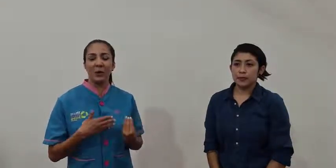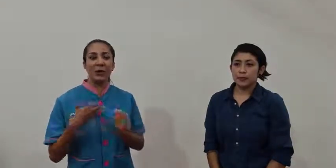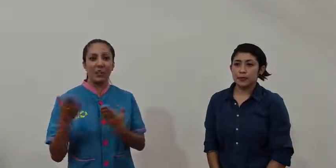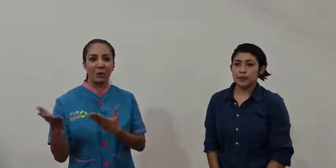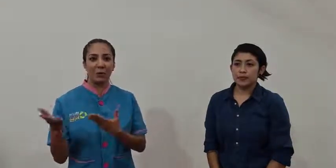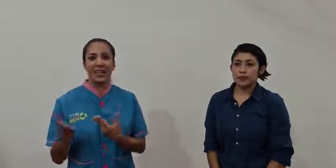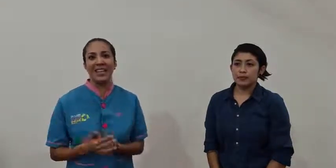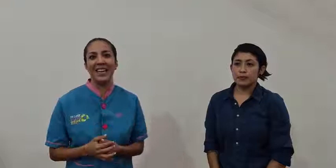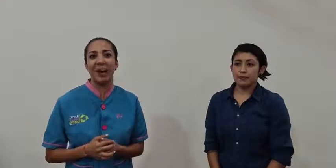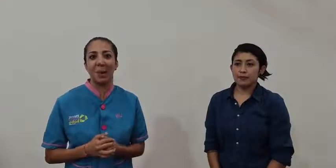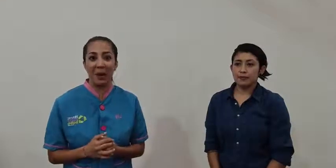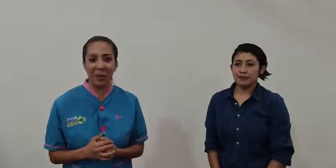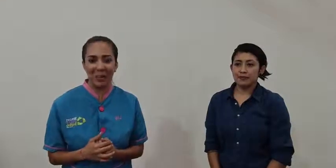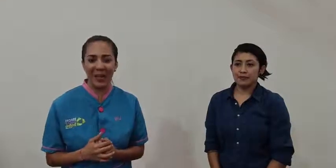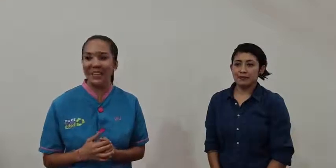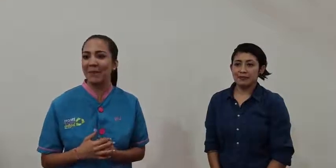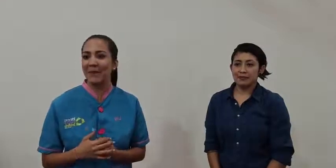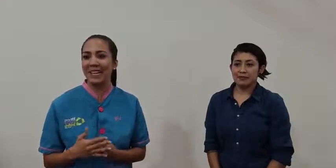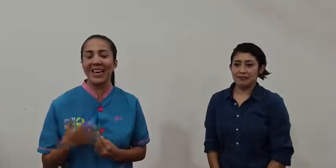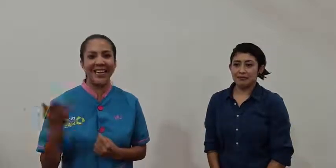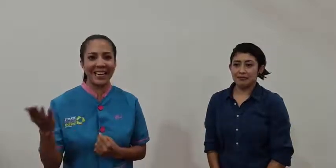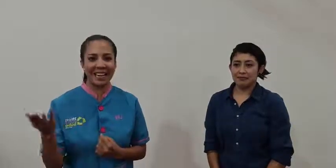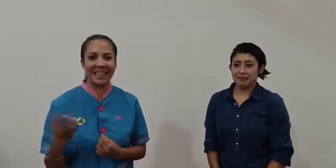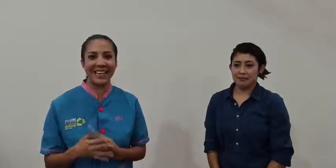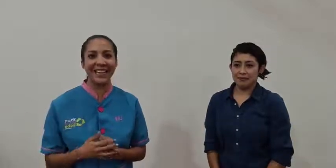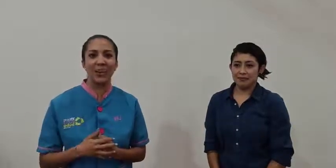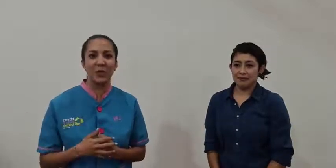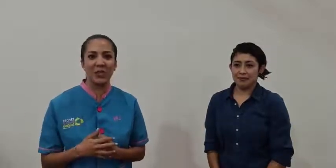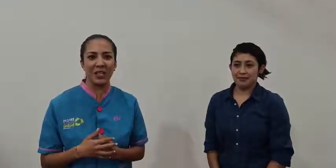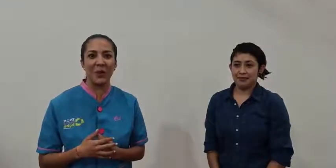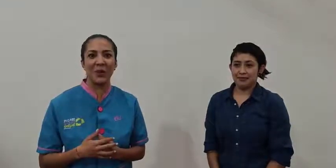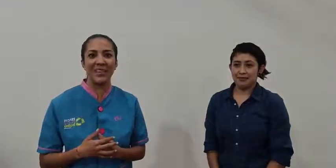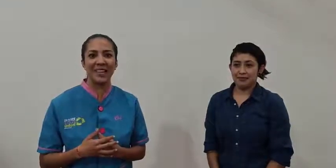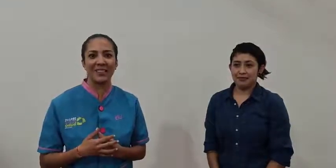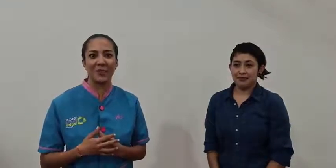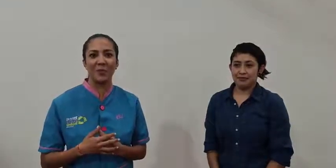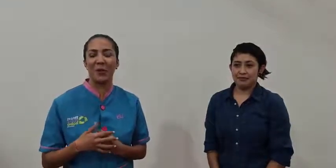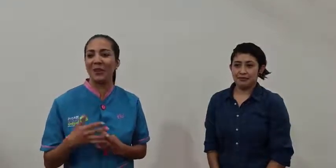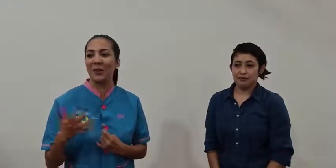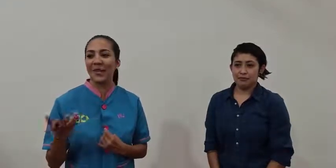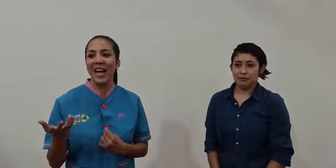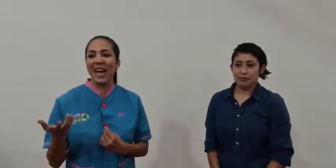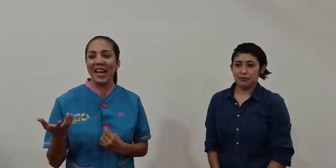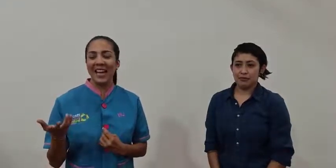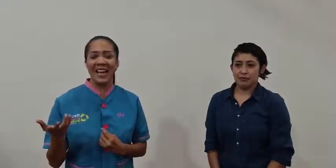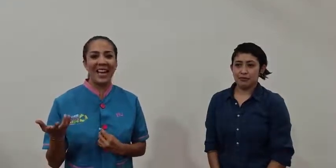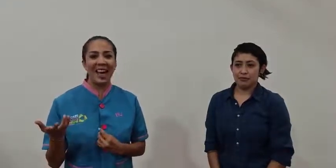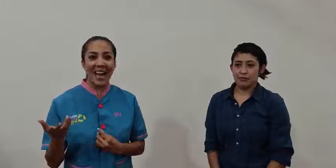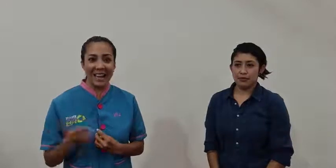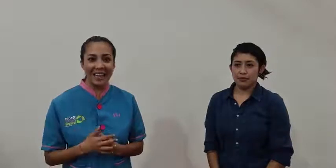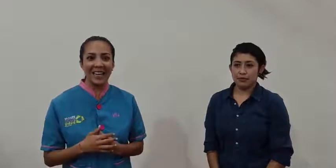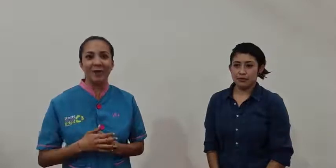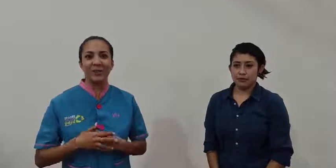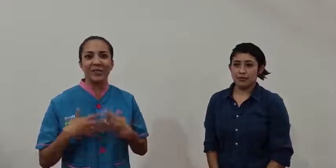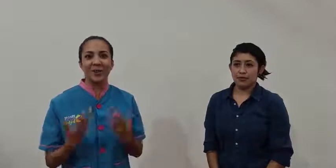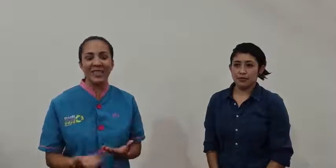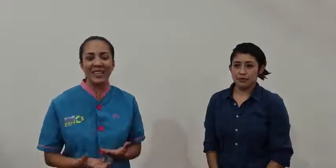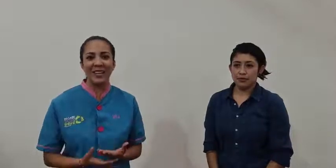embargo tenemos aquí a Guadalupe, que también es la que le está traduciendo ahorita en estos momentos a ella lo que estoy